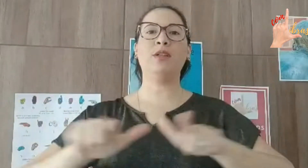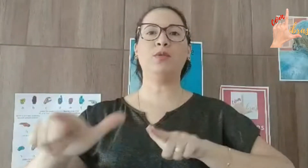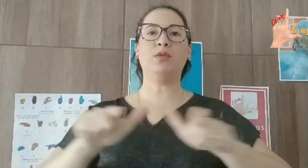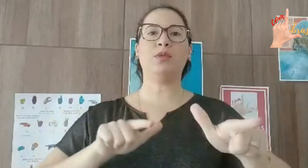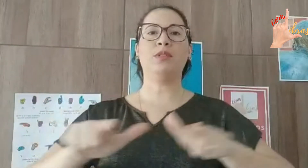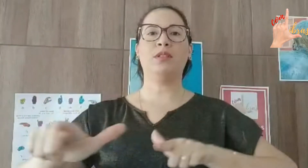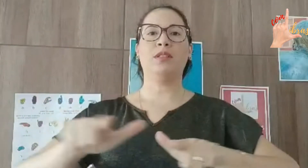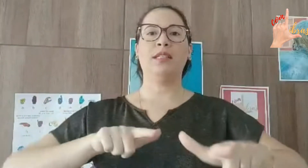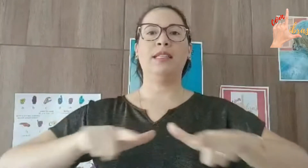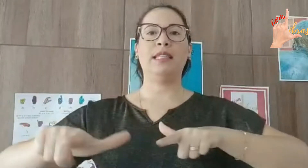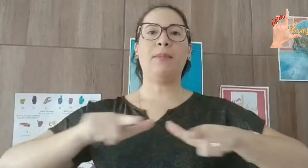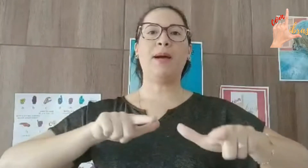neutro. Trabalhar.